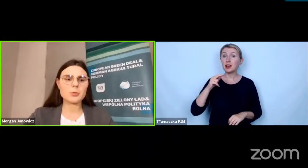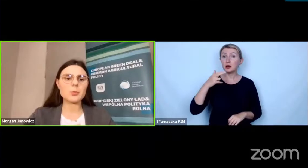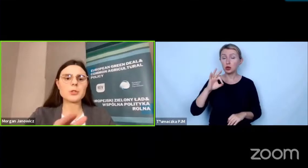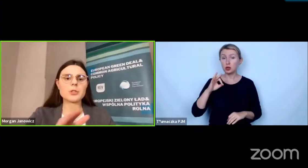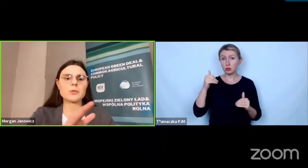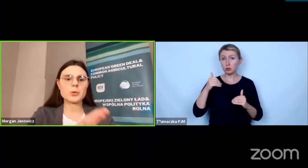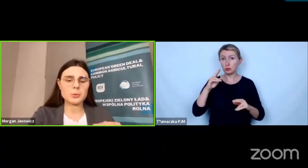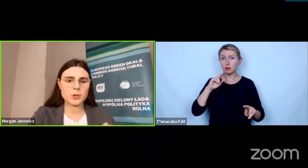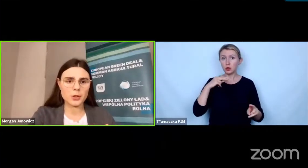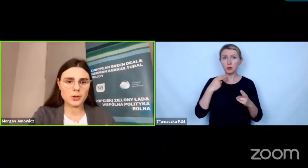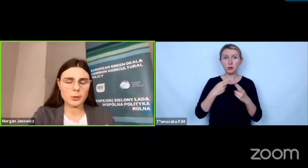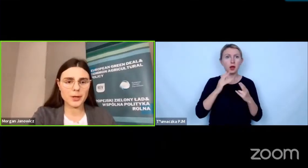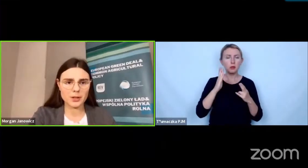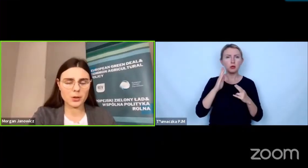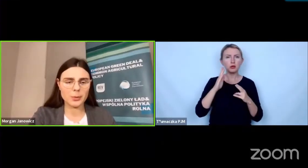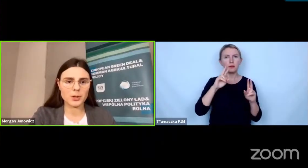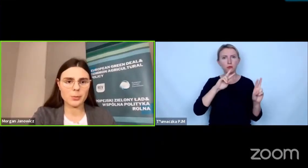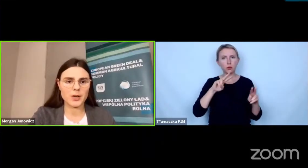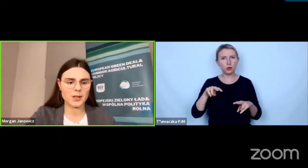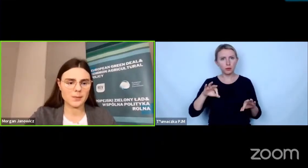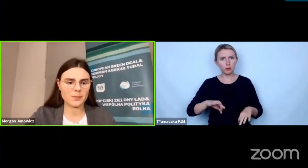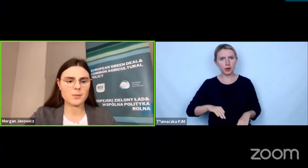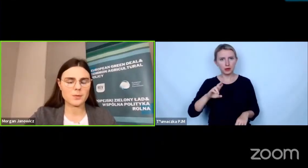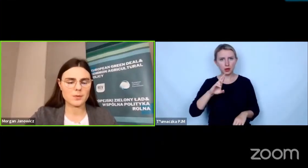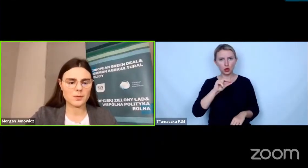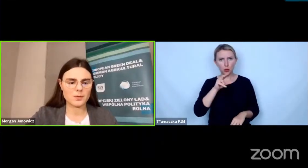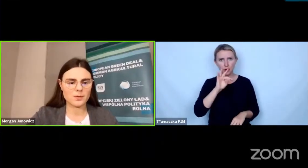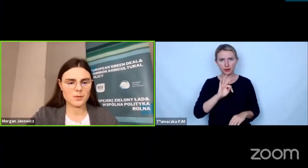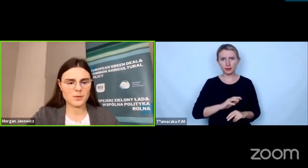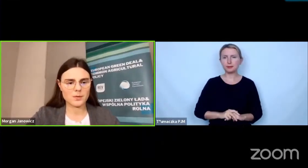Pani zabrać głos i później wrócimy do Pani do Pana Roberta